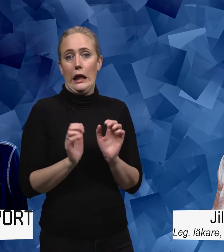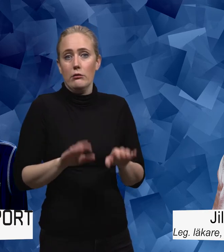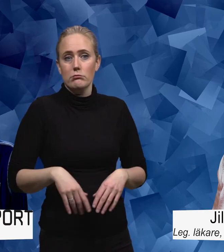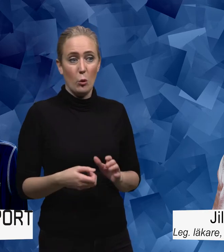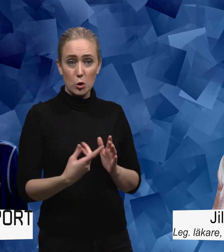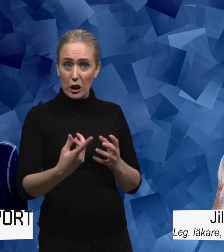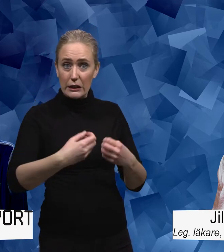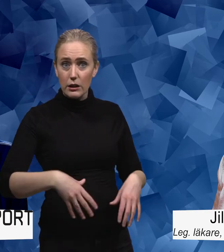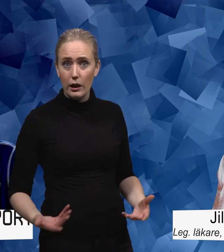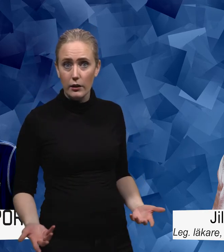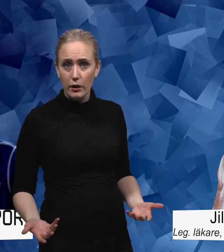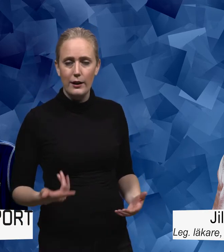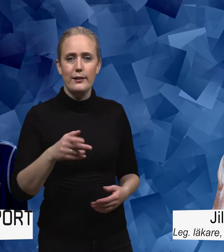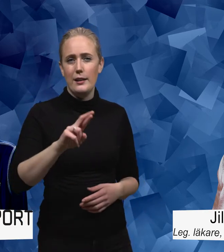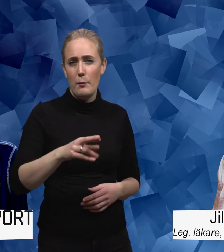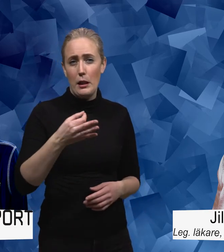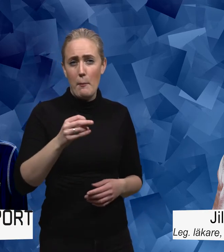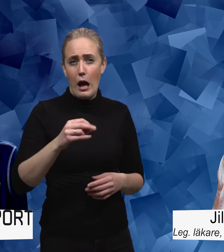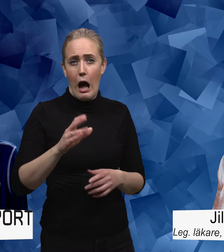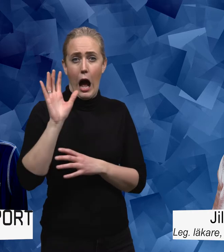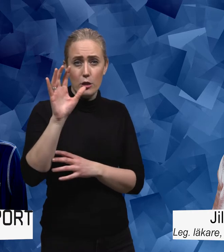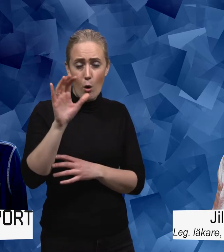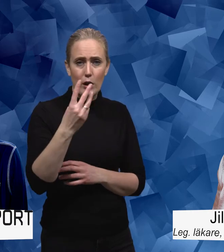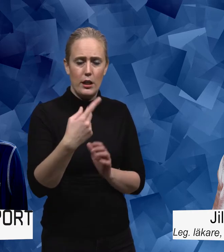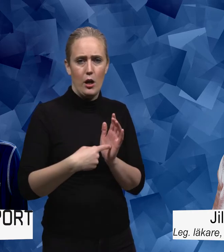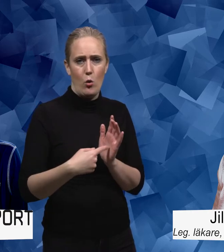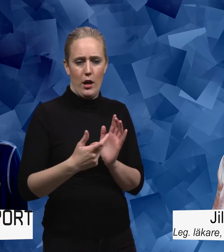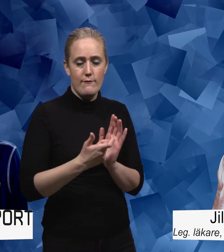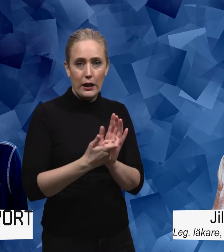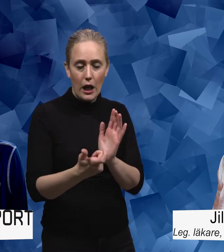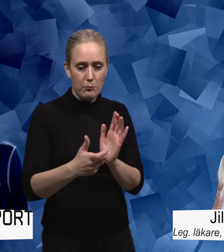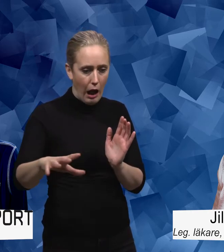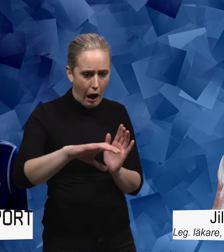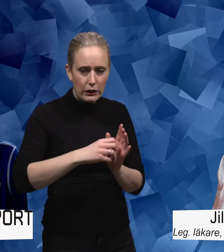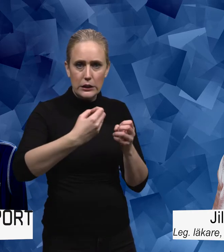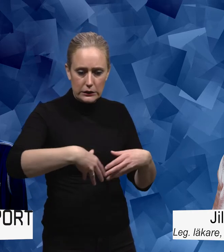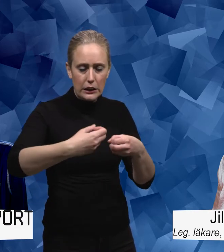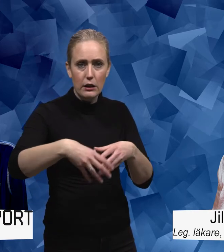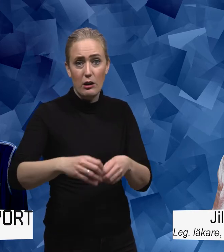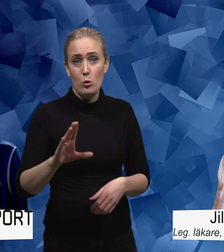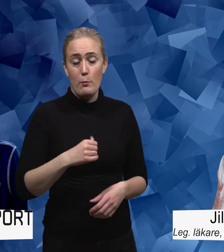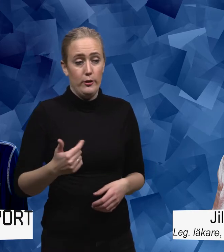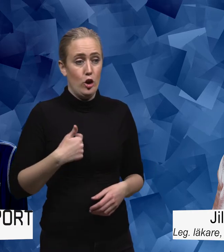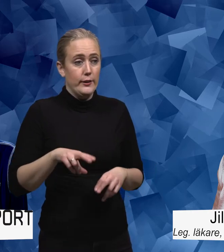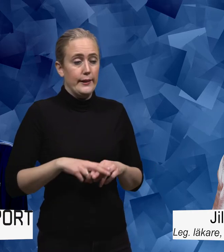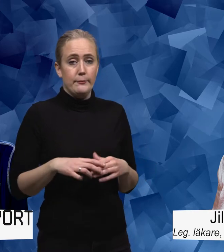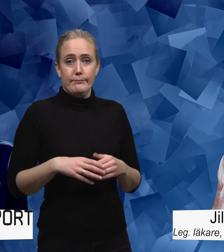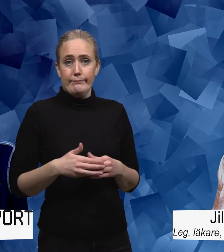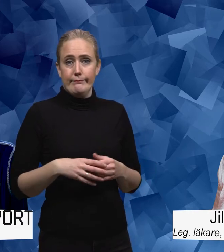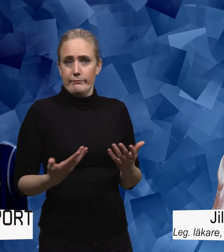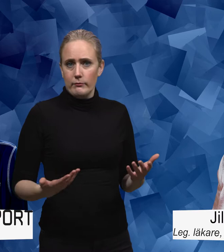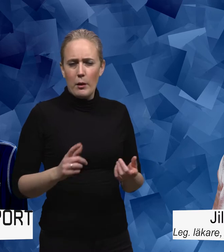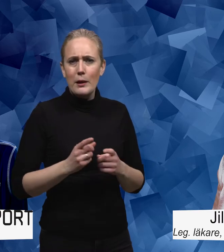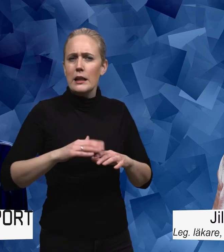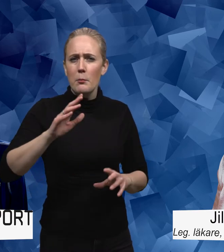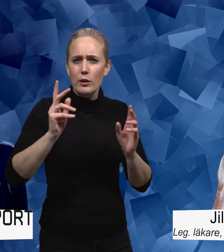det är inställt säg att man tränar handboll parahandboll tre gånger i veckan och alla träningar inställda att det blir lätt att bara ja då sitter jag där så och så